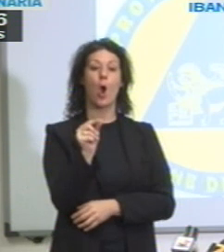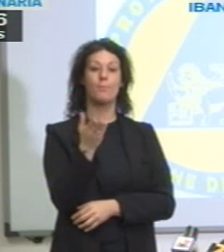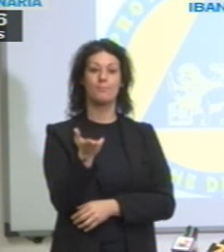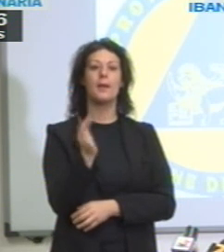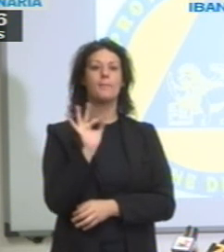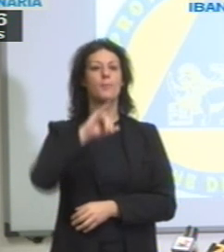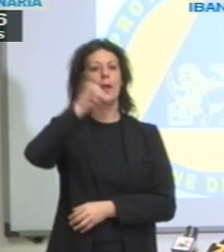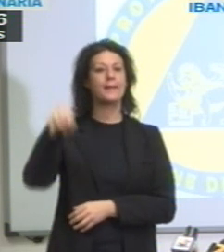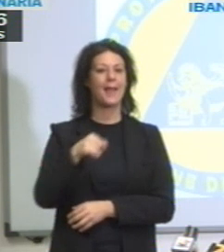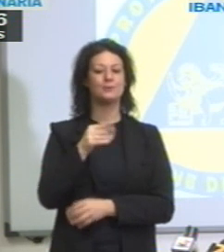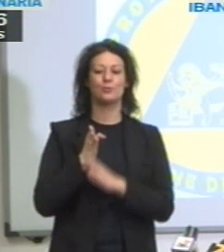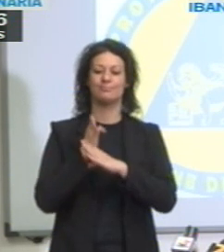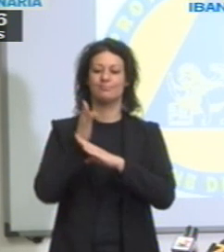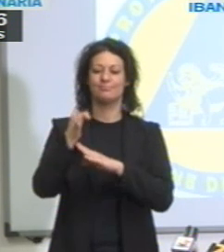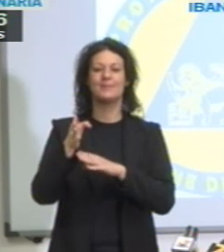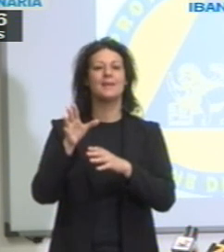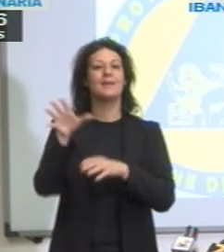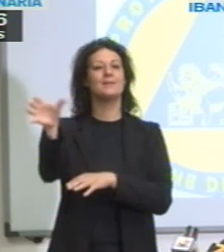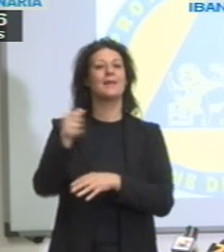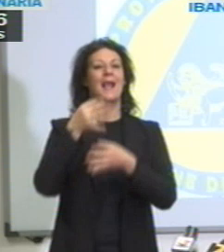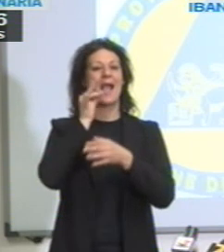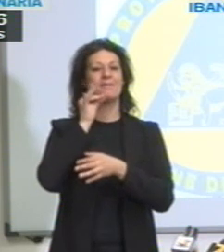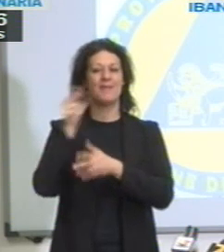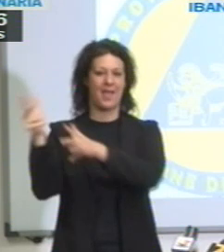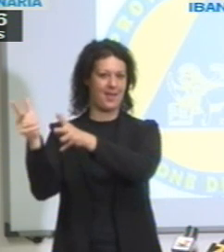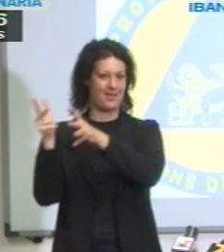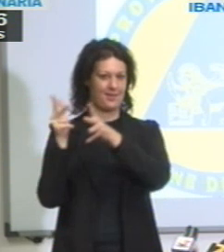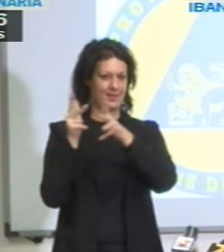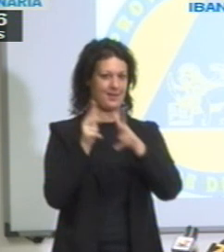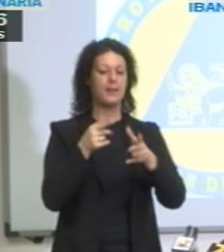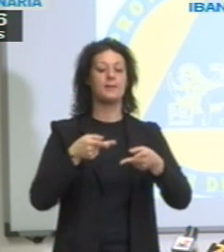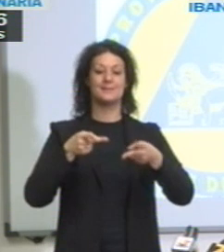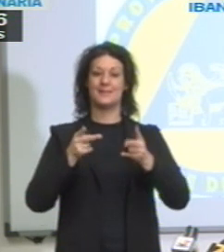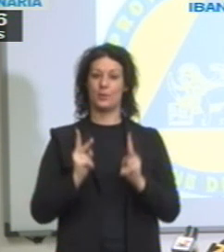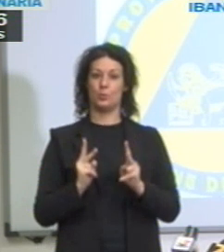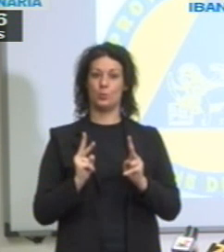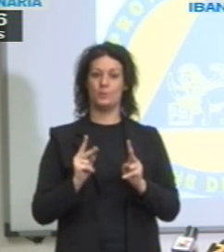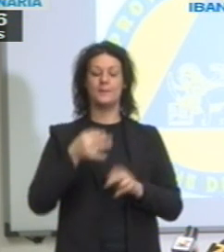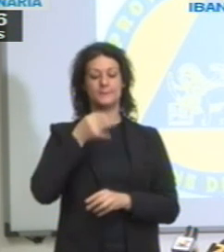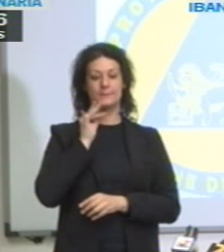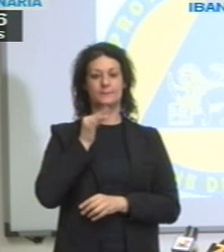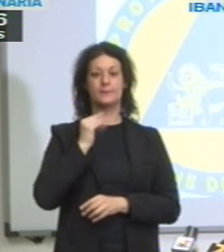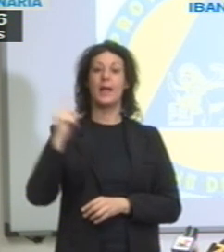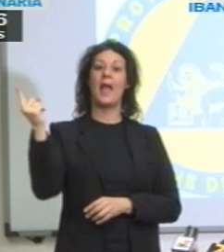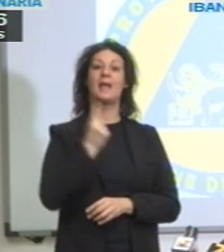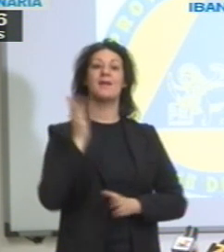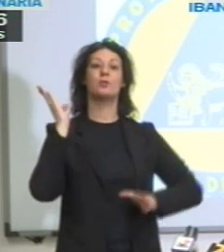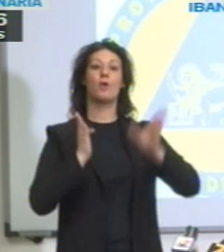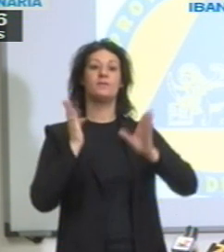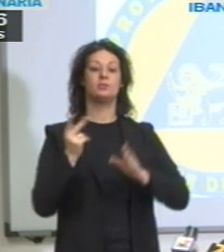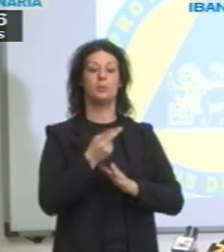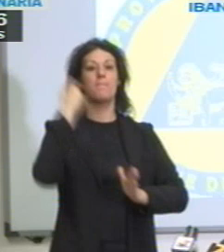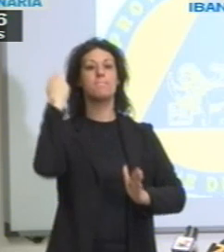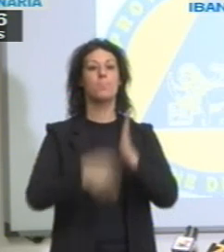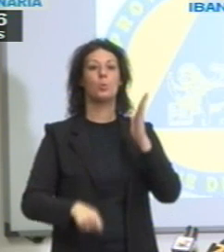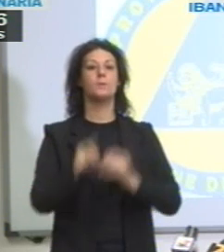del lungomare, si è seduta su una panchina per sorseggiarlo e sono arrivati i vigili. Multa di 400